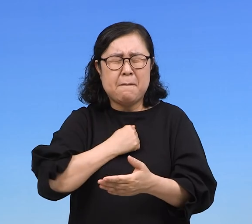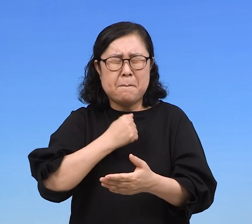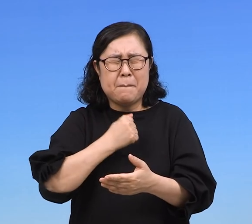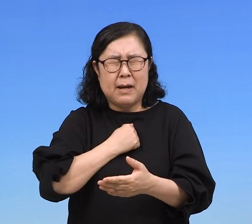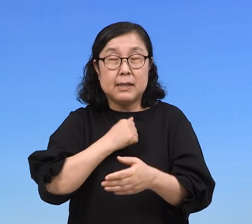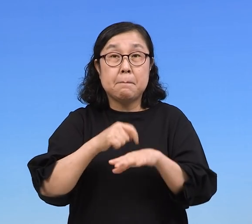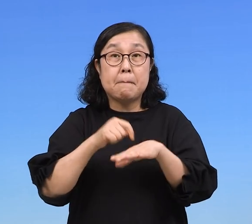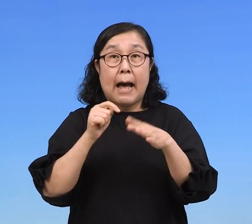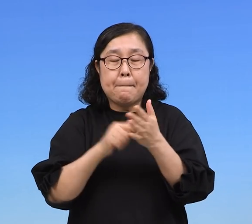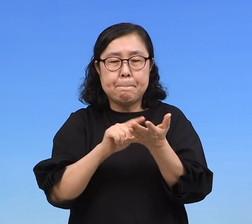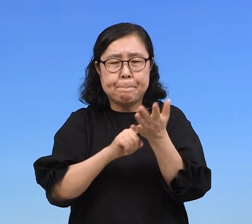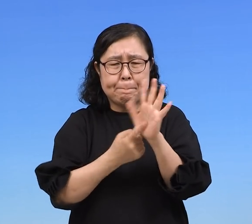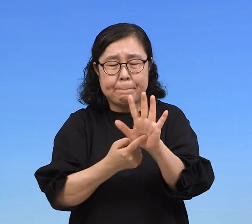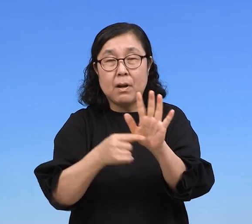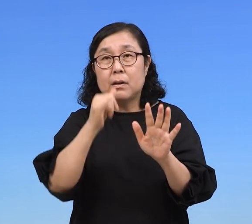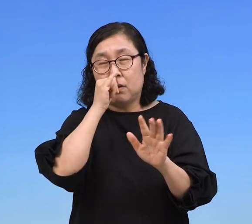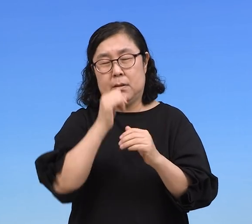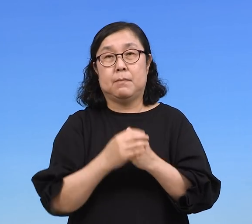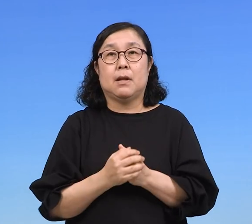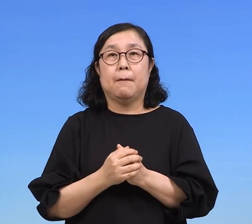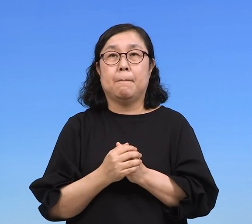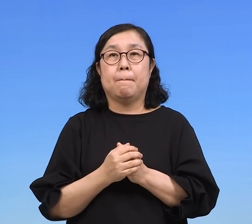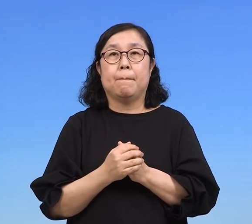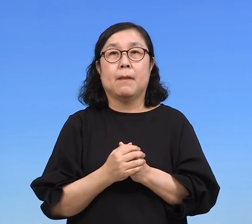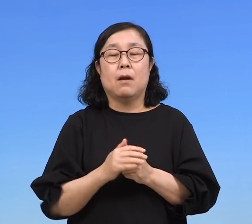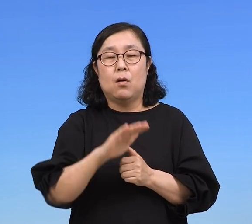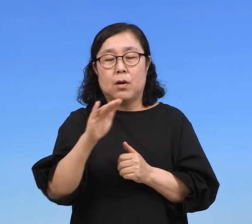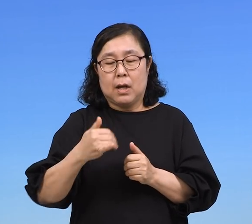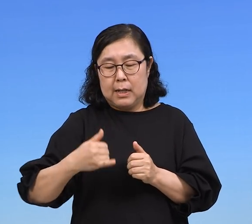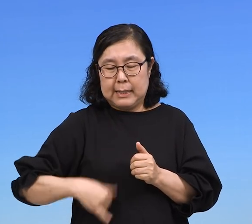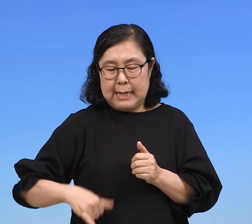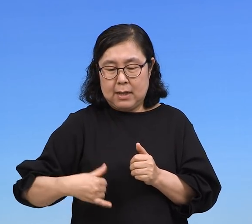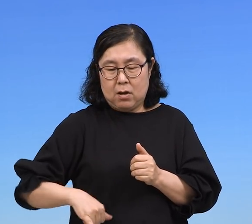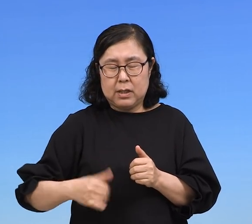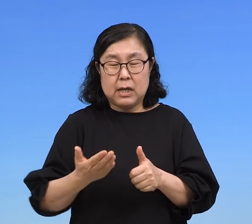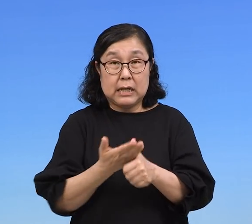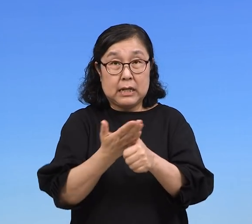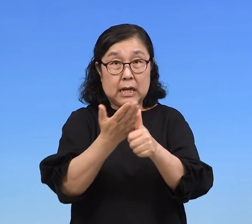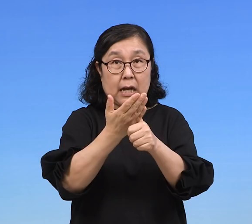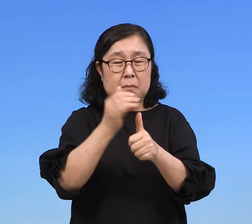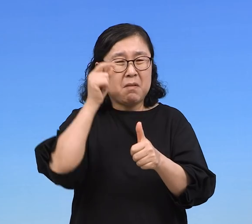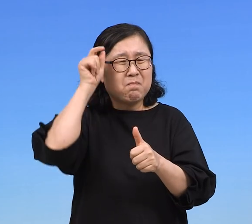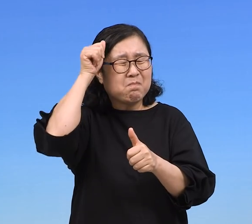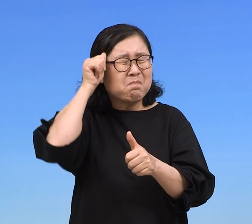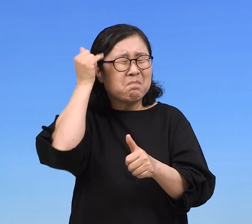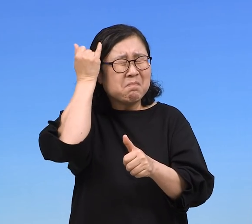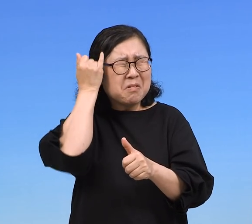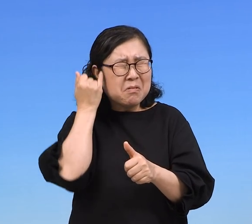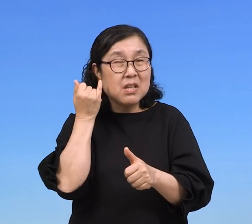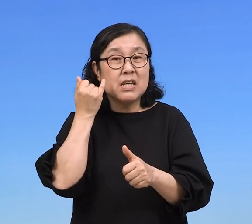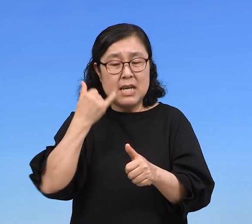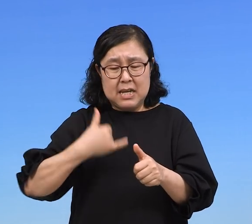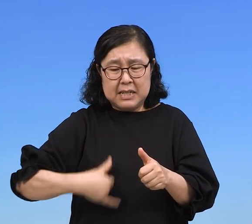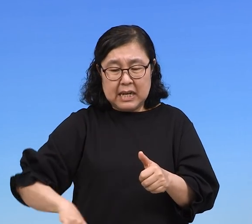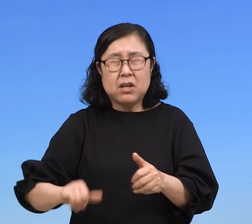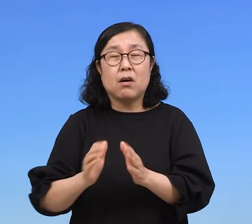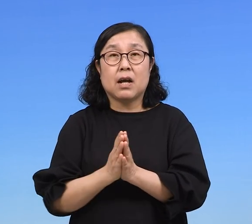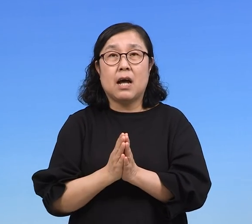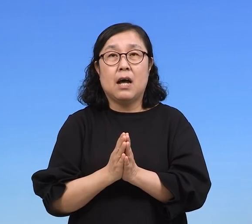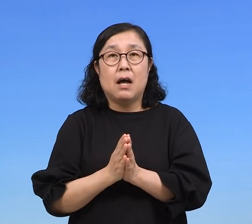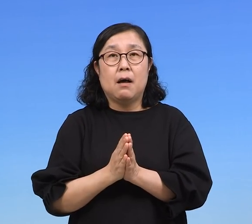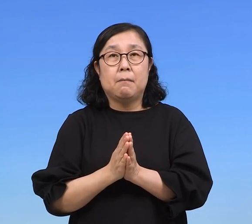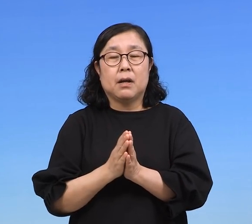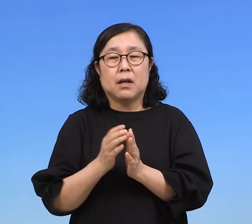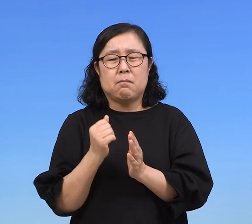하나님의 그 답답하신 마음이 이렇게 표현된 거 아닙니까? 우리가 자녀를 기르다가 사춘기 애가 너무나 부모 말에 귀를 안